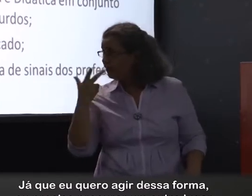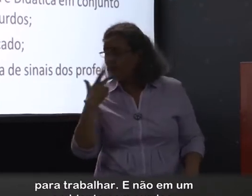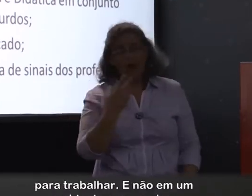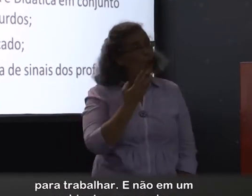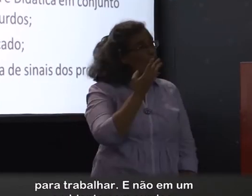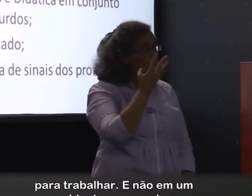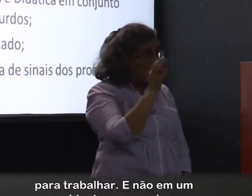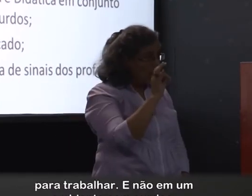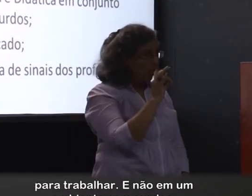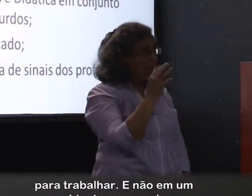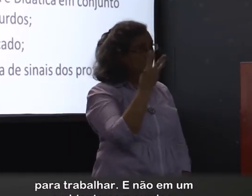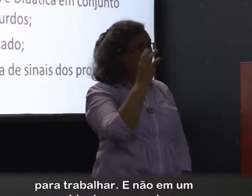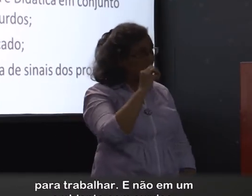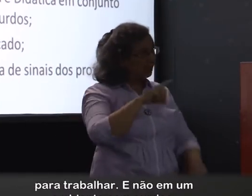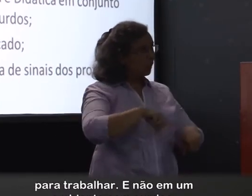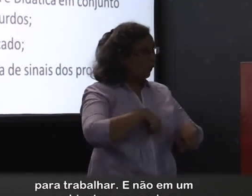para trabalhar, e não um ambiente com surdos.